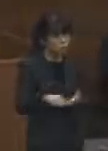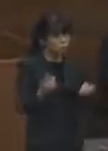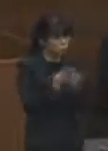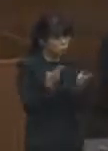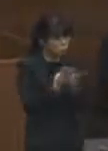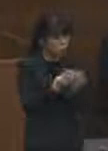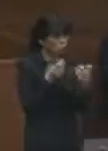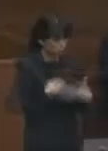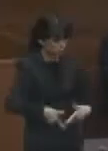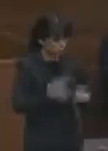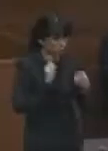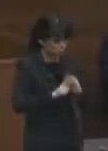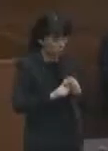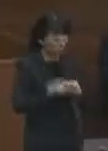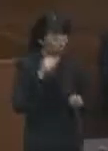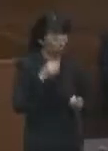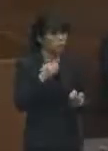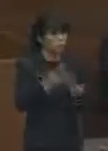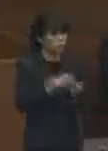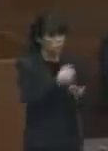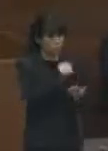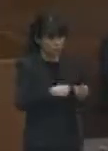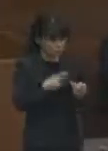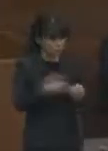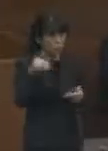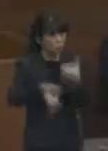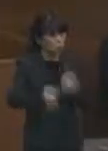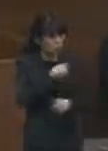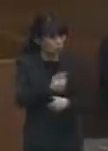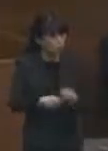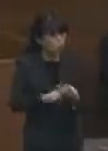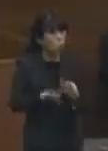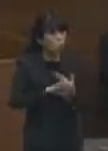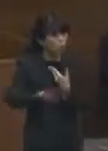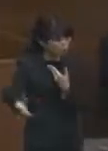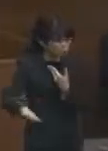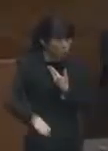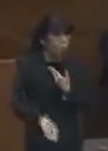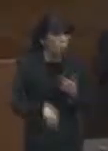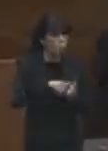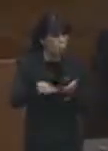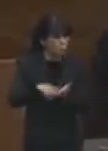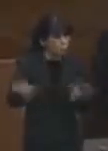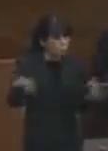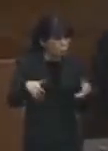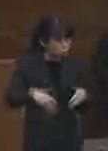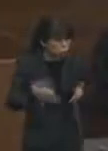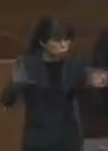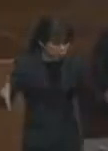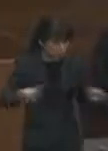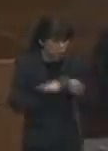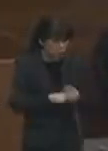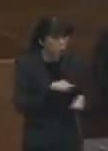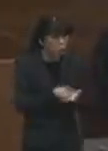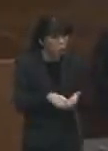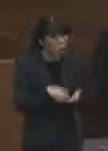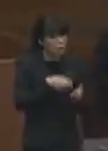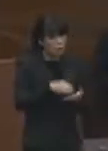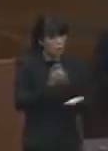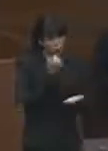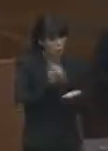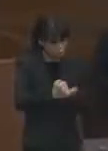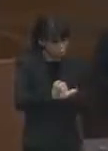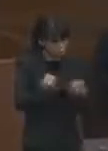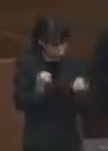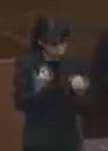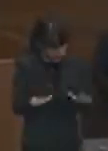件、請求資格及び投票資格のほかにも署名収集の期間や署名簿の押印の要否などの